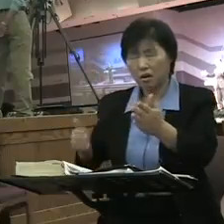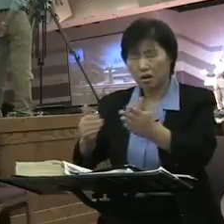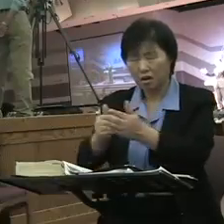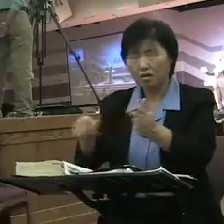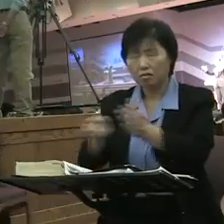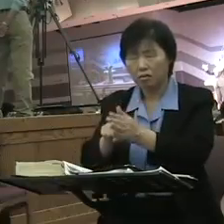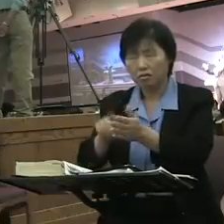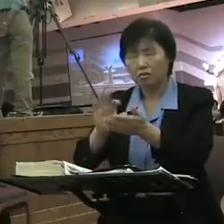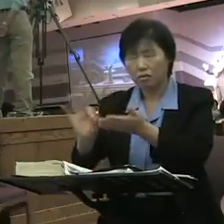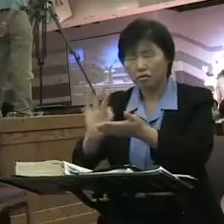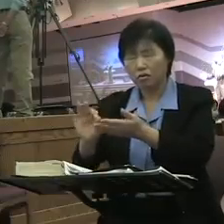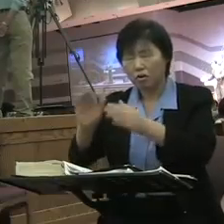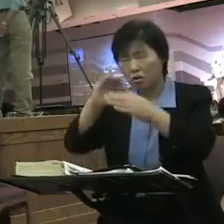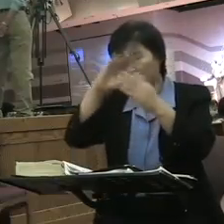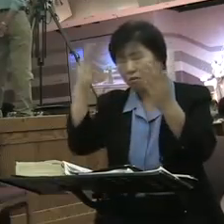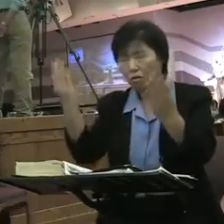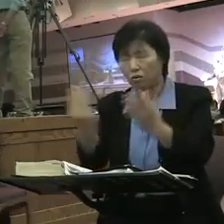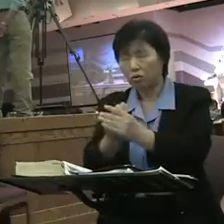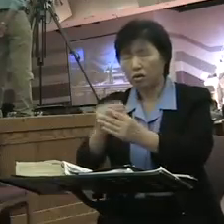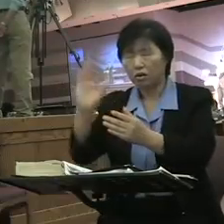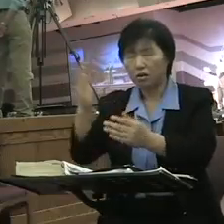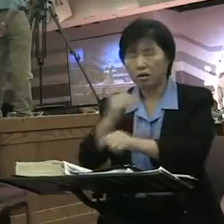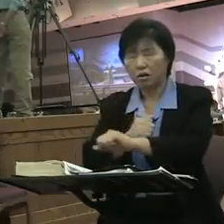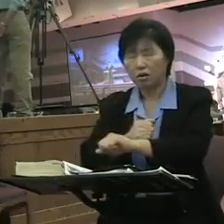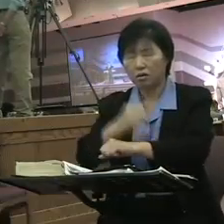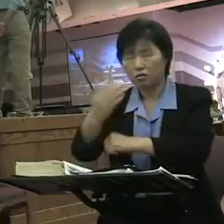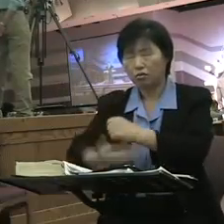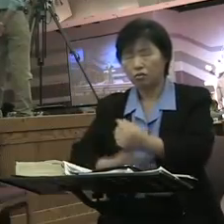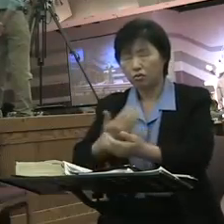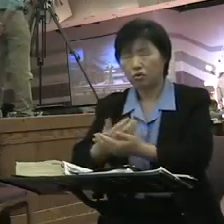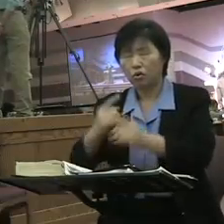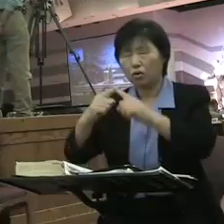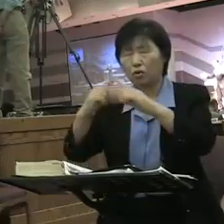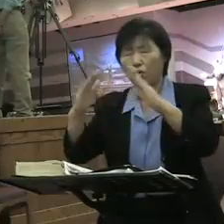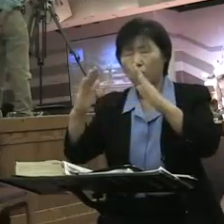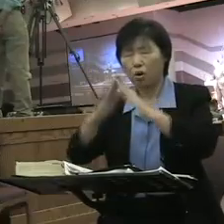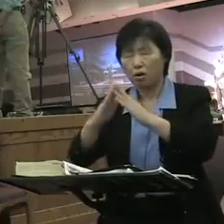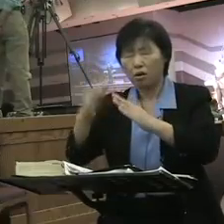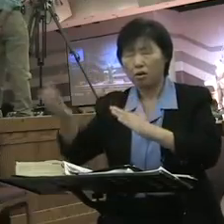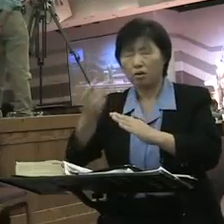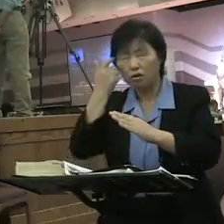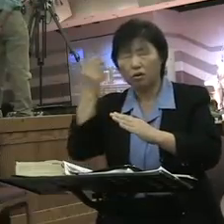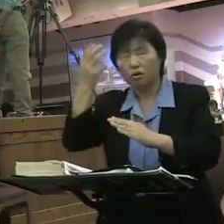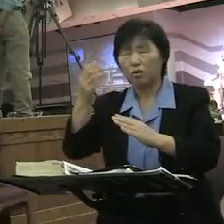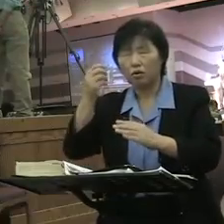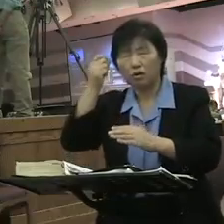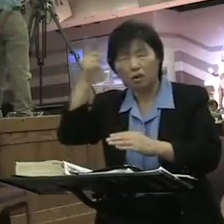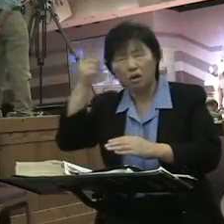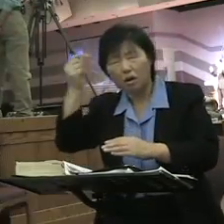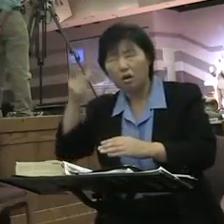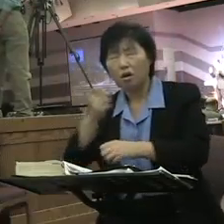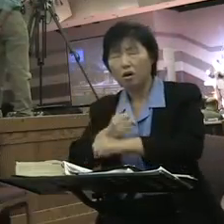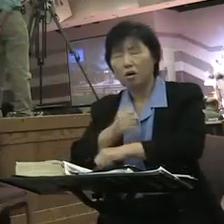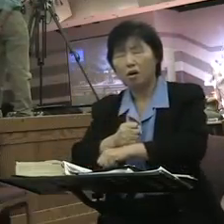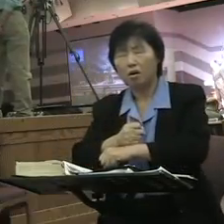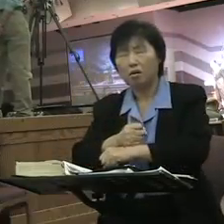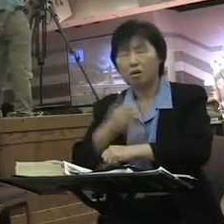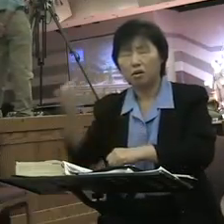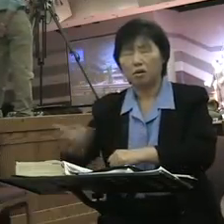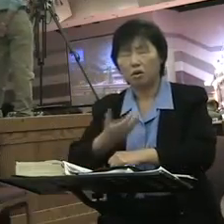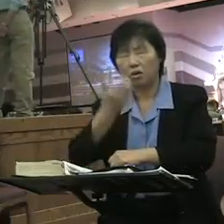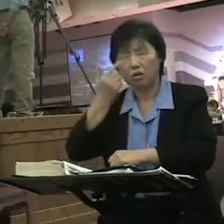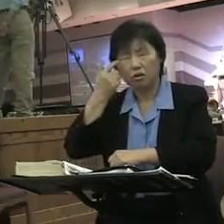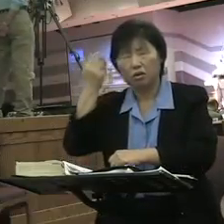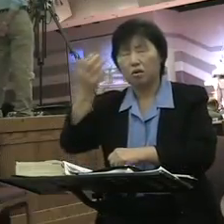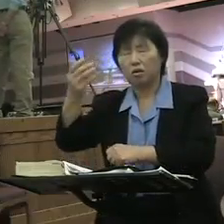주의 백성들 모두가 되게 하여 주시옵소서. 주여, 이 교회를 주님께서 성령으로 깨우쳐 주시사 성령이 주시는 꿈을